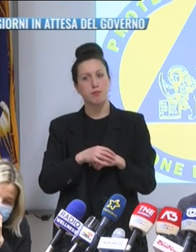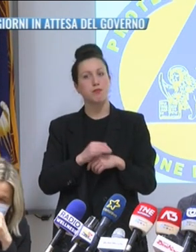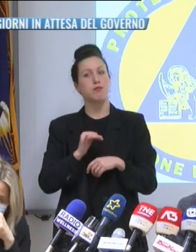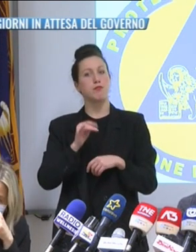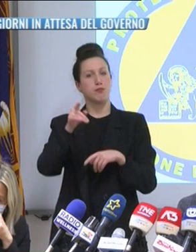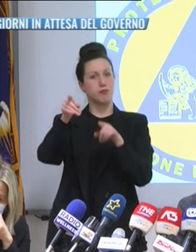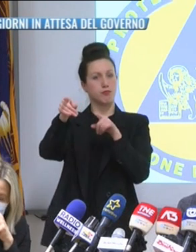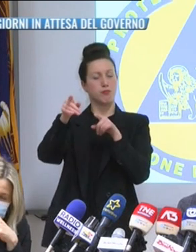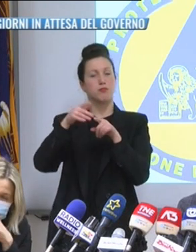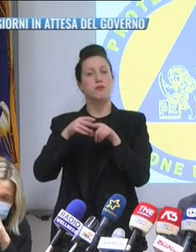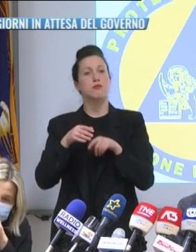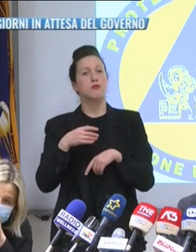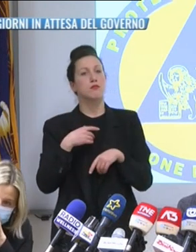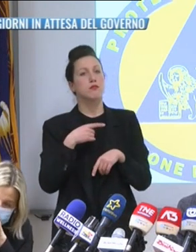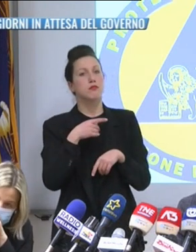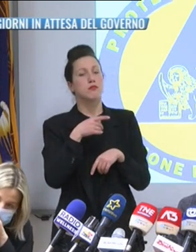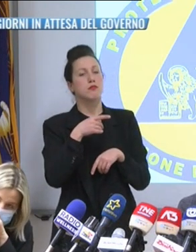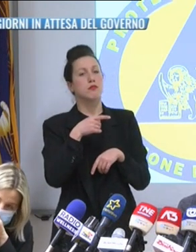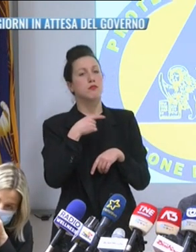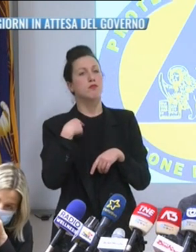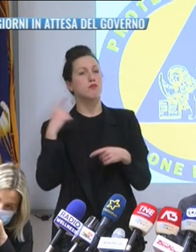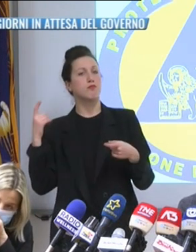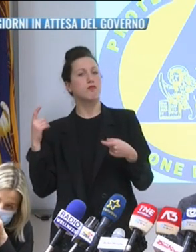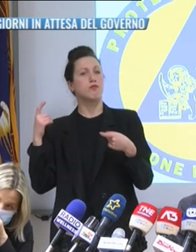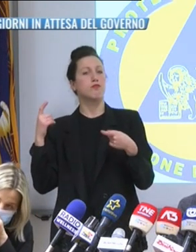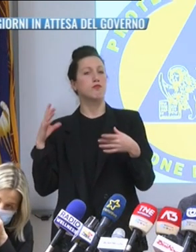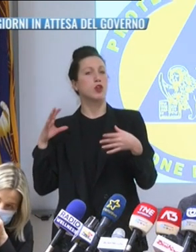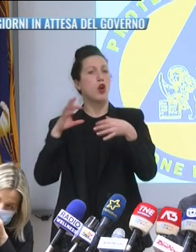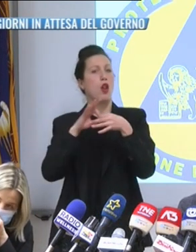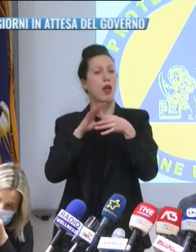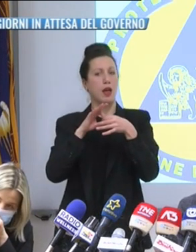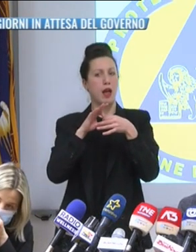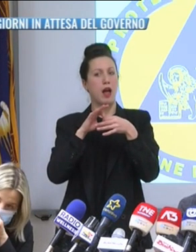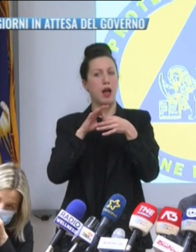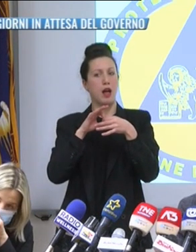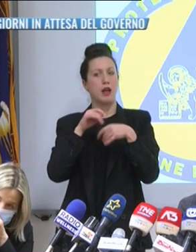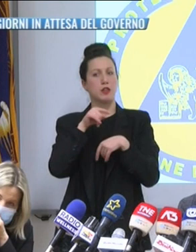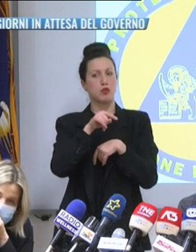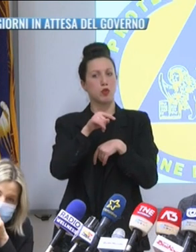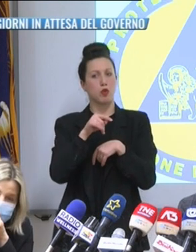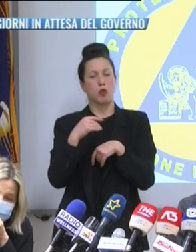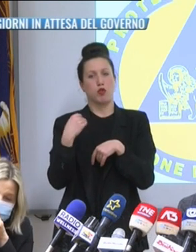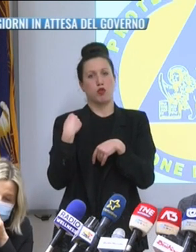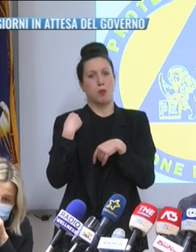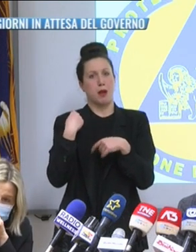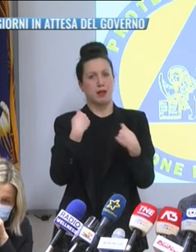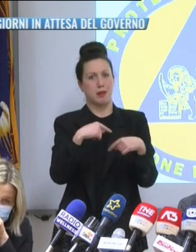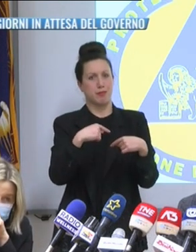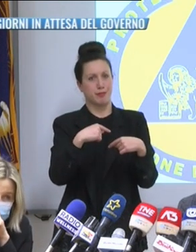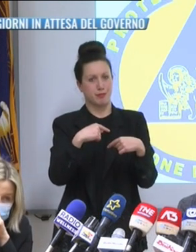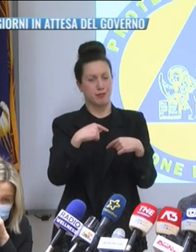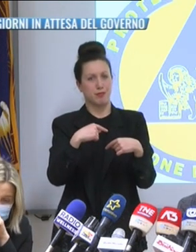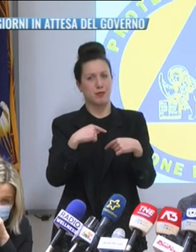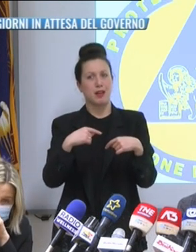domanda e alla risposta, anzi, che stava dando adesso. Quando citava c'è anche qualche carta scritta, si riferiva proprio a questo? C'è